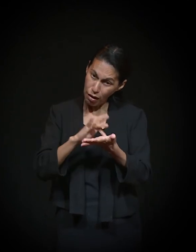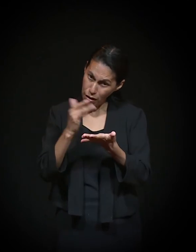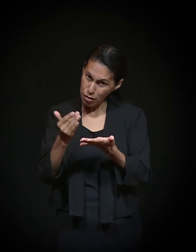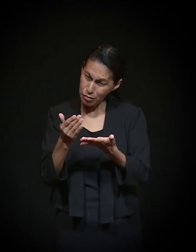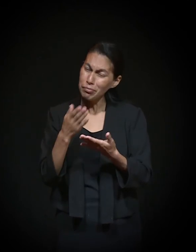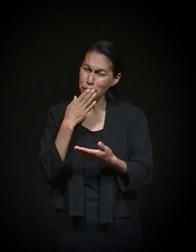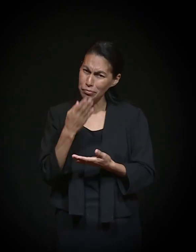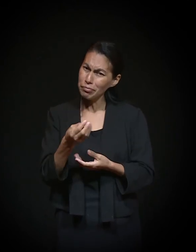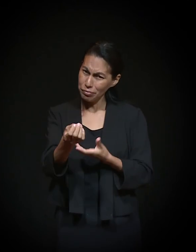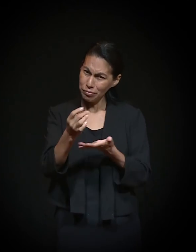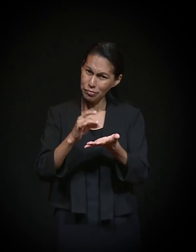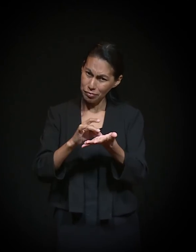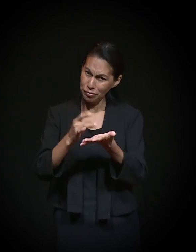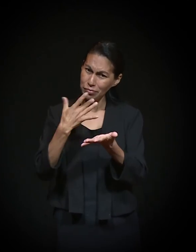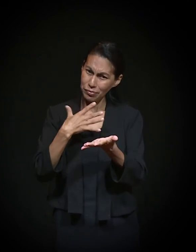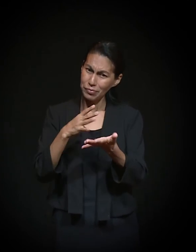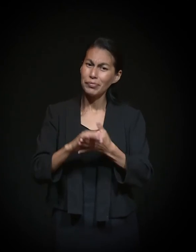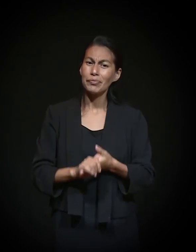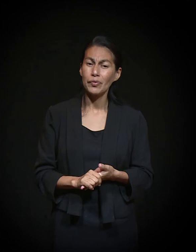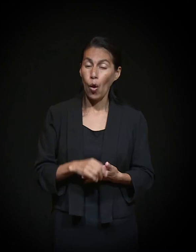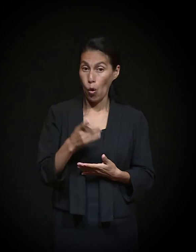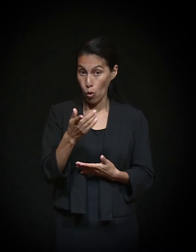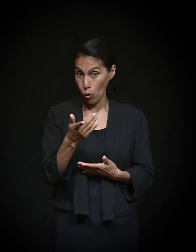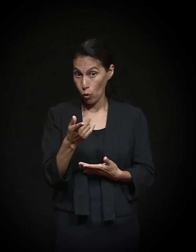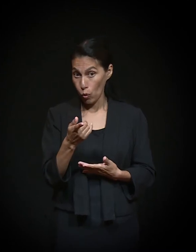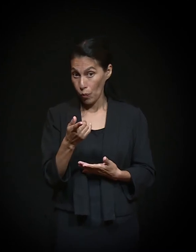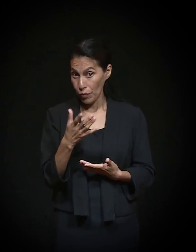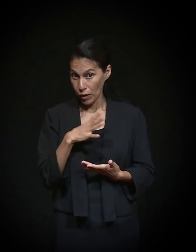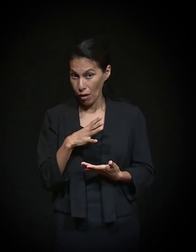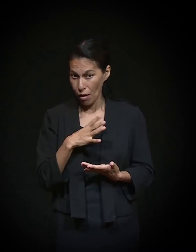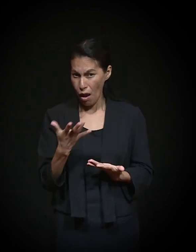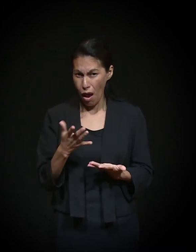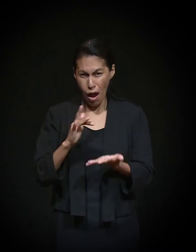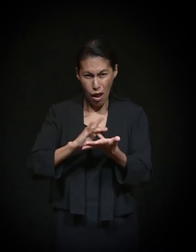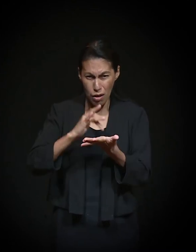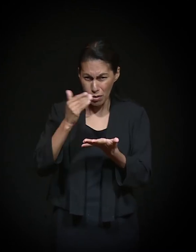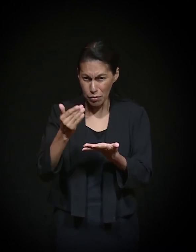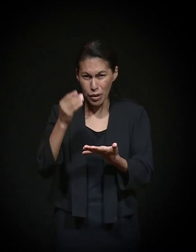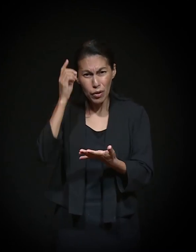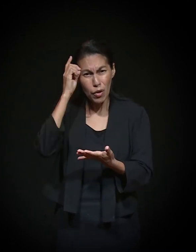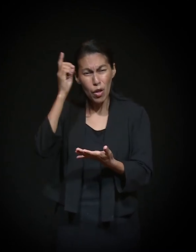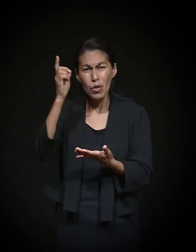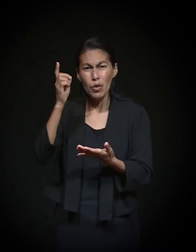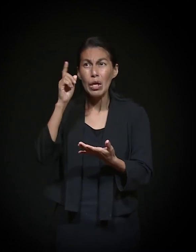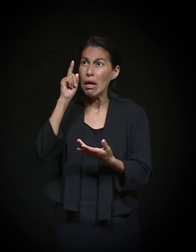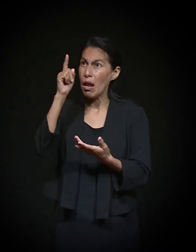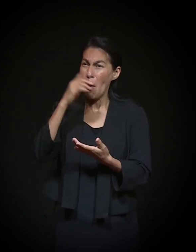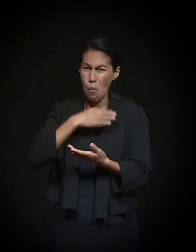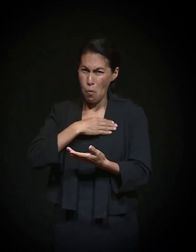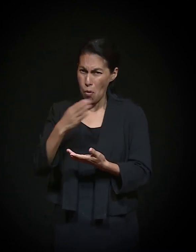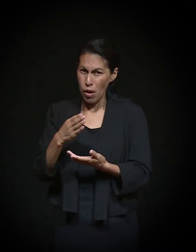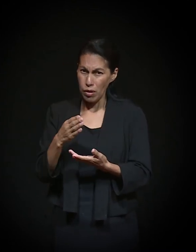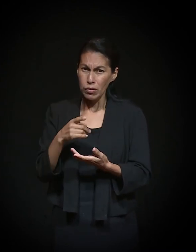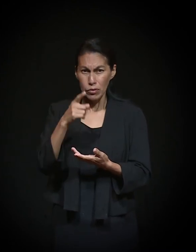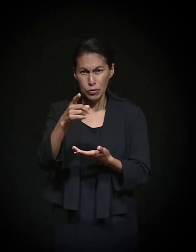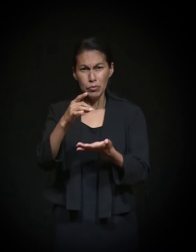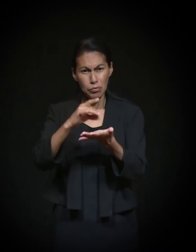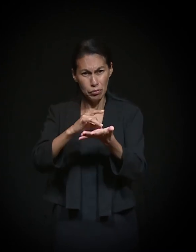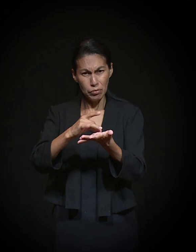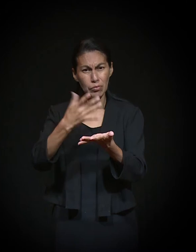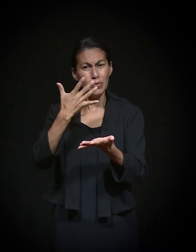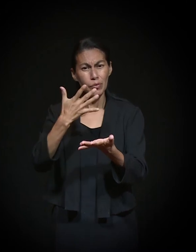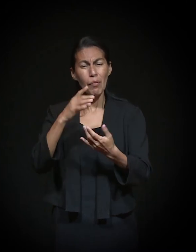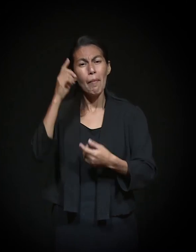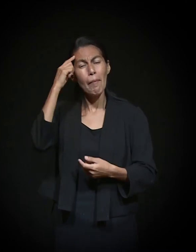oración. Si tú quieres tener agradecimiento a Dios, porque Dios es inmensamente bueno, hazlo